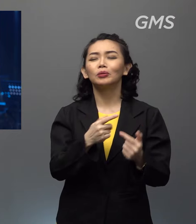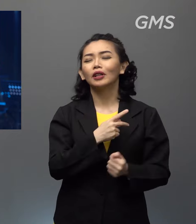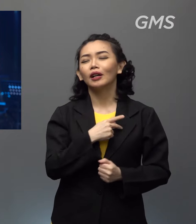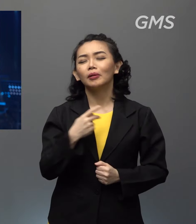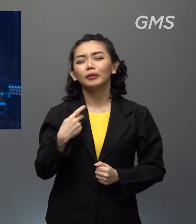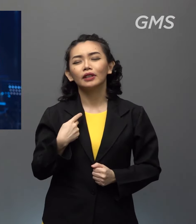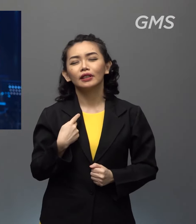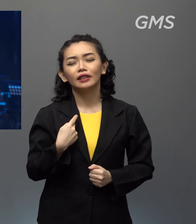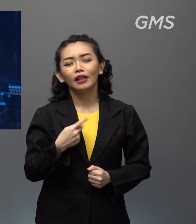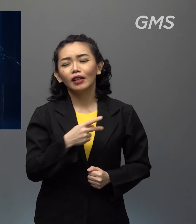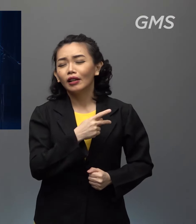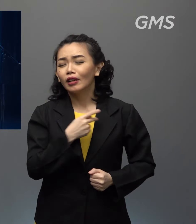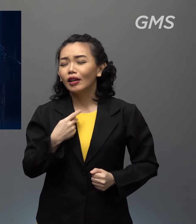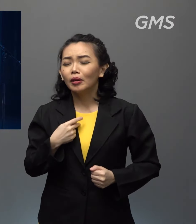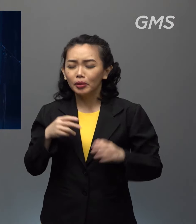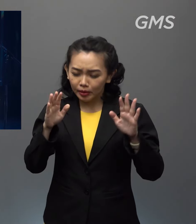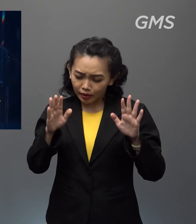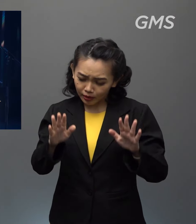Bahkan boleh menyembah-Mu Tuhan.